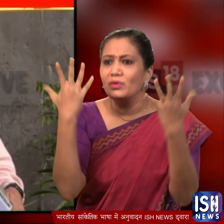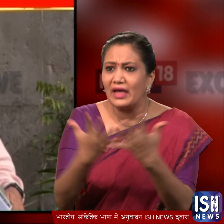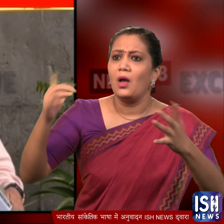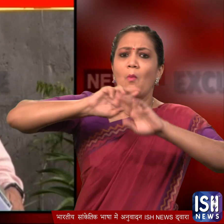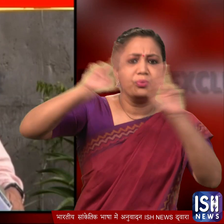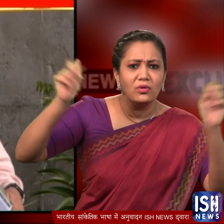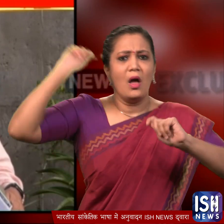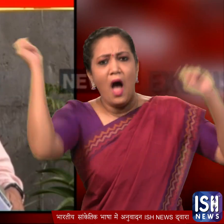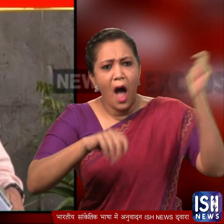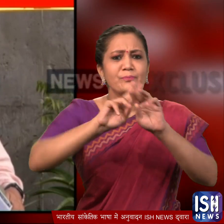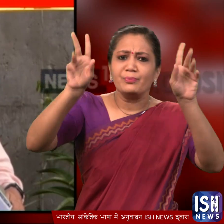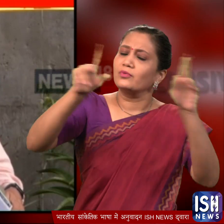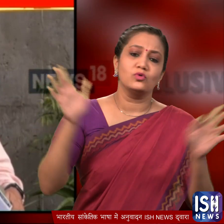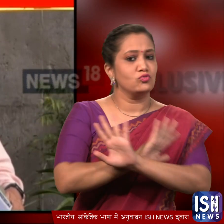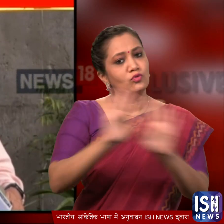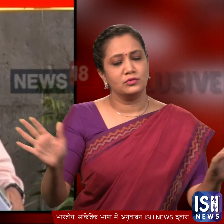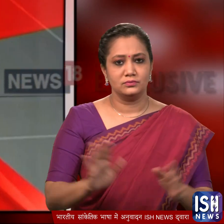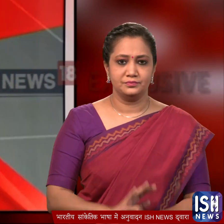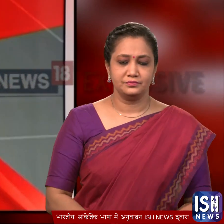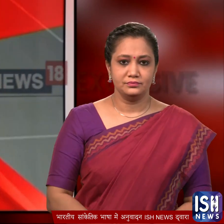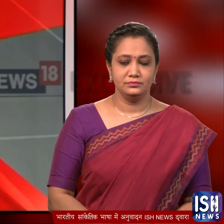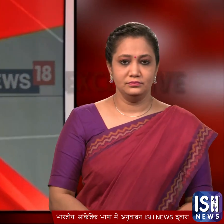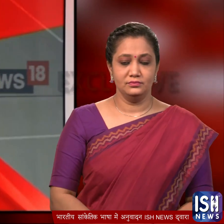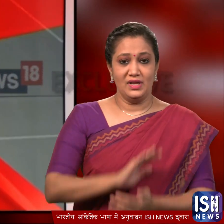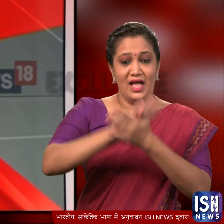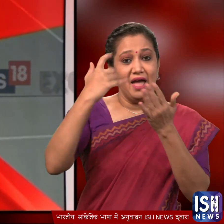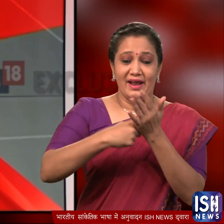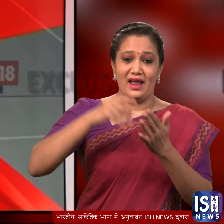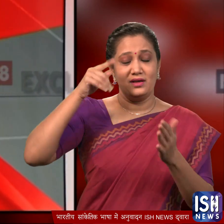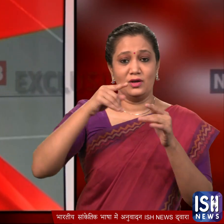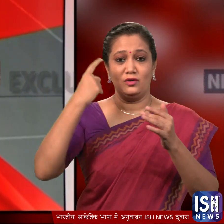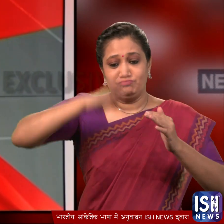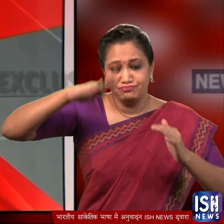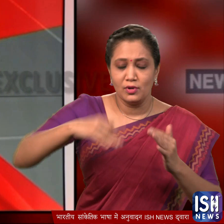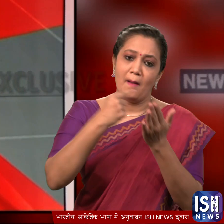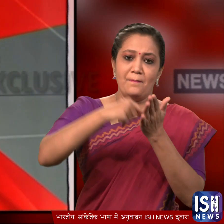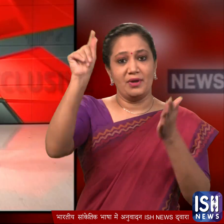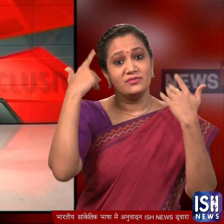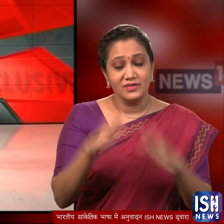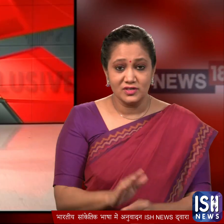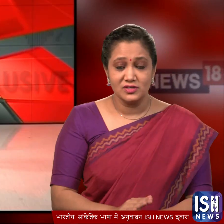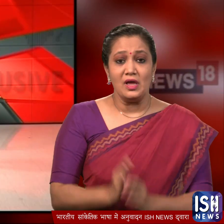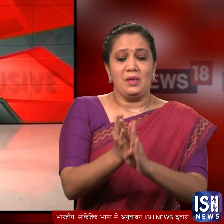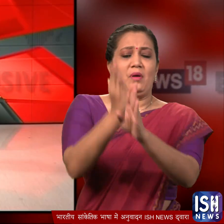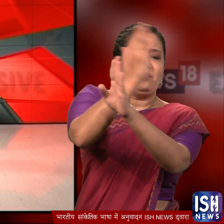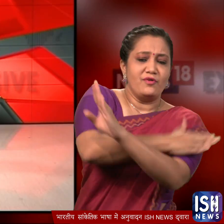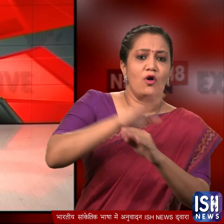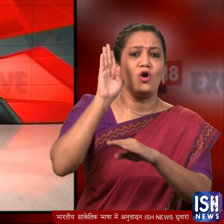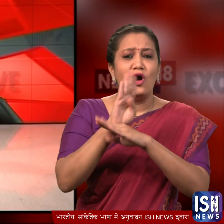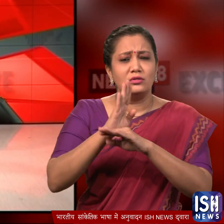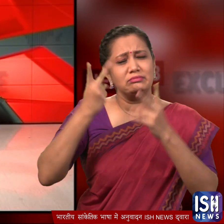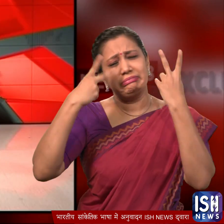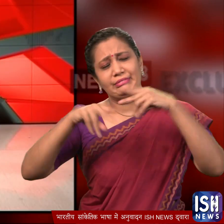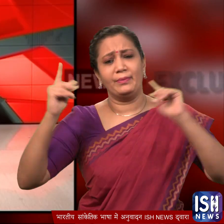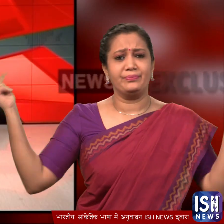कोई किसी प्रॉपर्टी का नुकसान करे। हरियाणा विधानसभा में यह बिल पारित तो हो गया, लेकिन उससे पहले कांग्रेस ने इस बिल पर